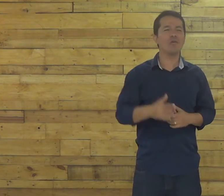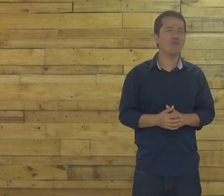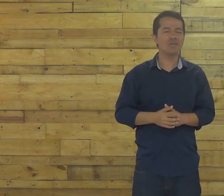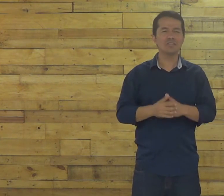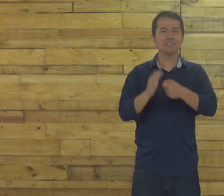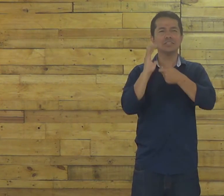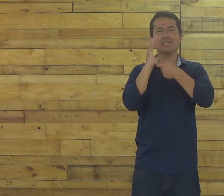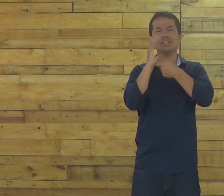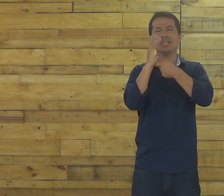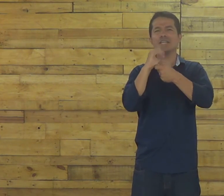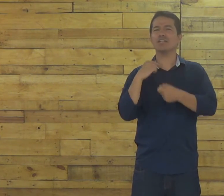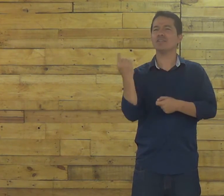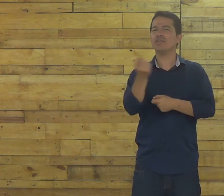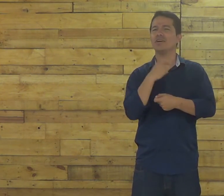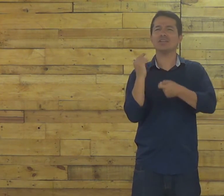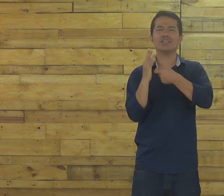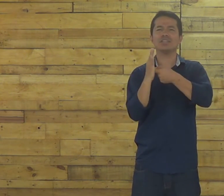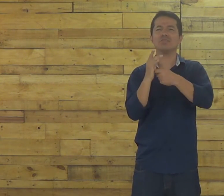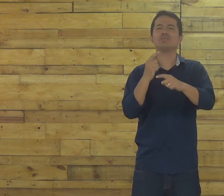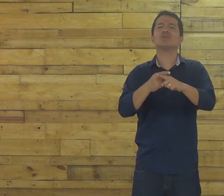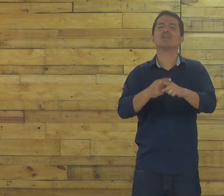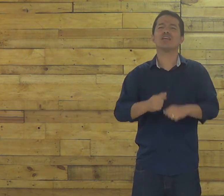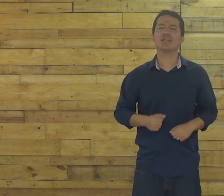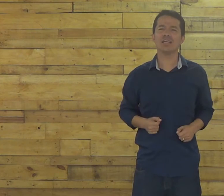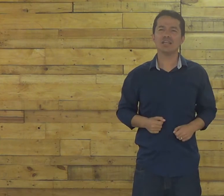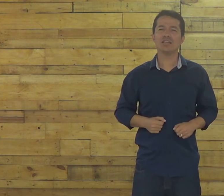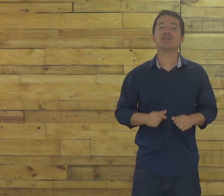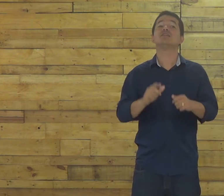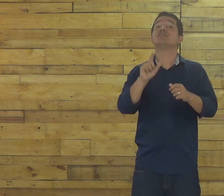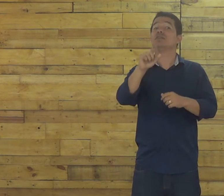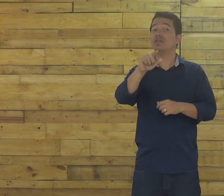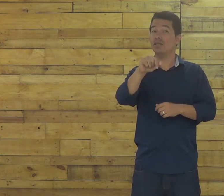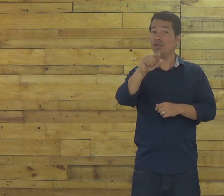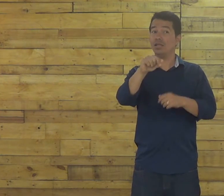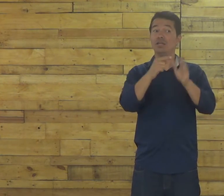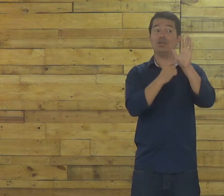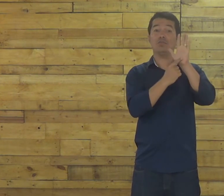Por que que Jesus falou que nós somos as candeias? Por quê?